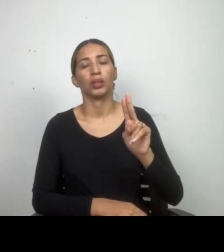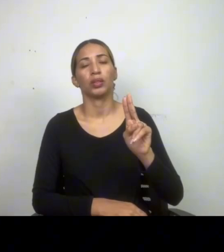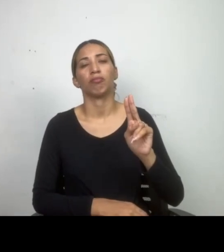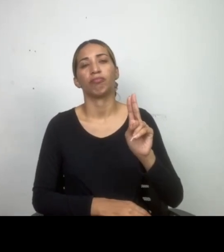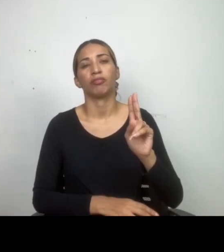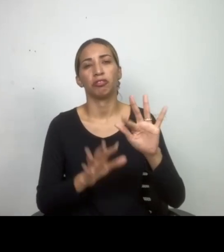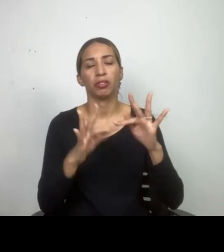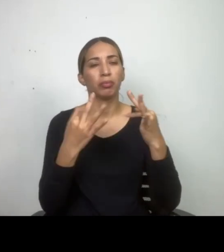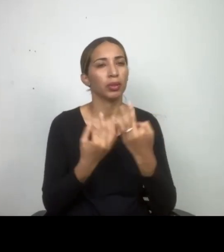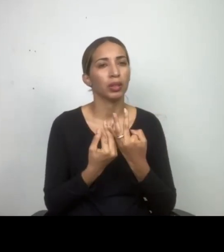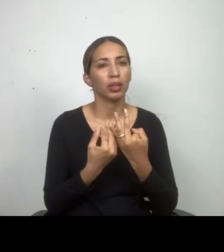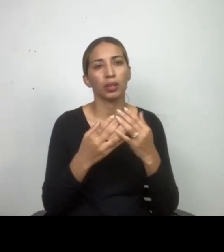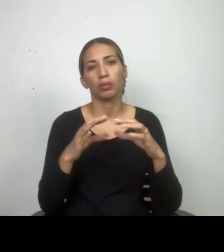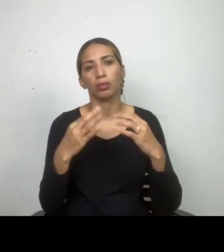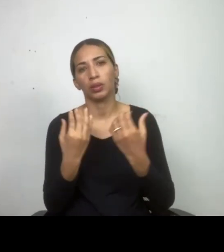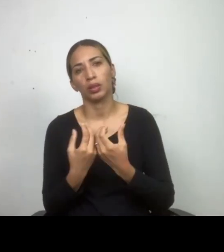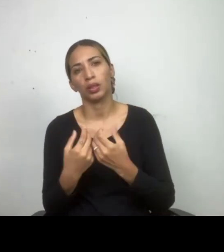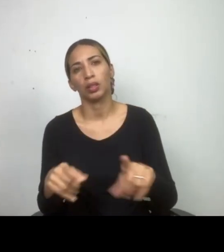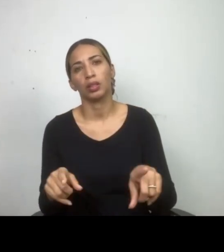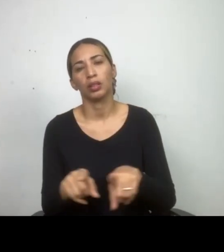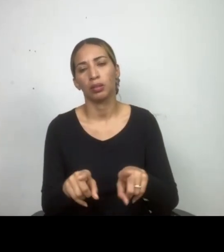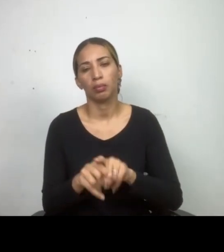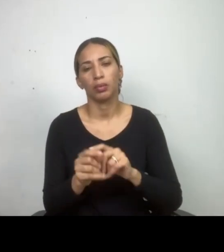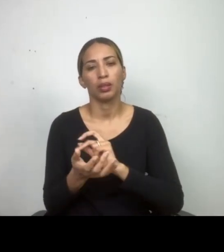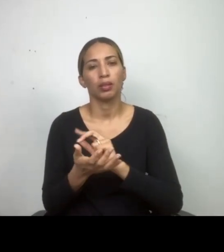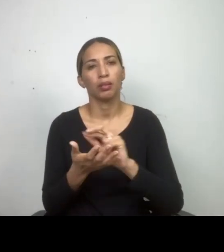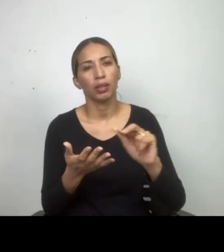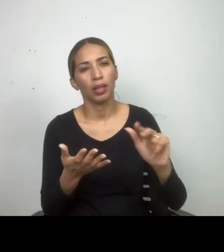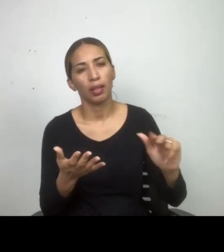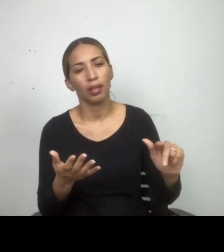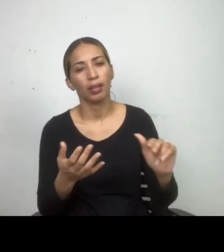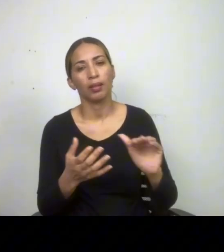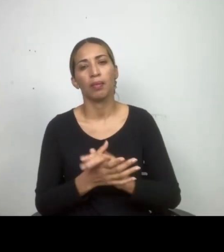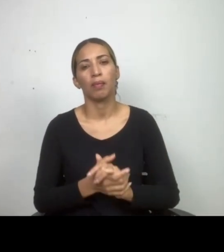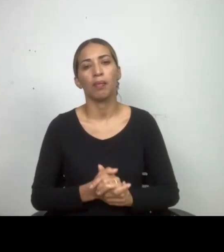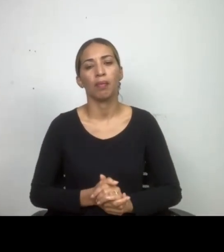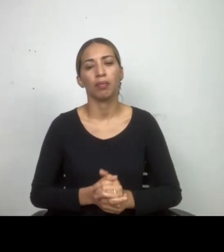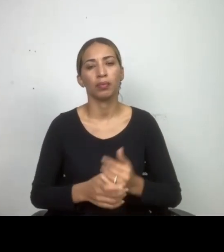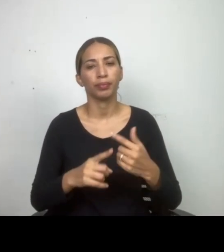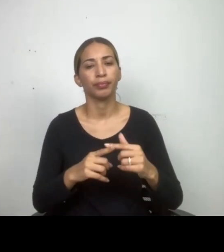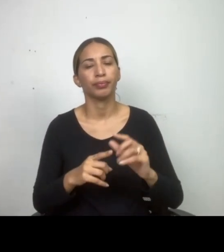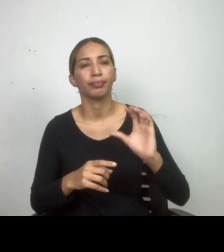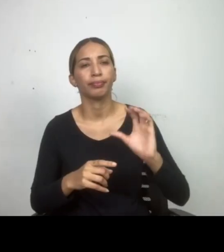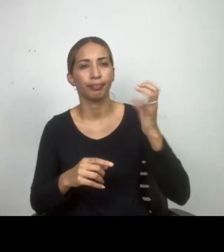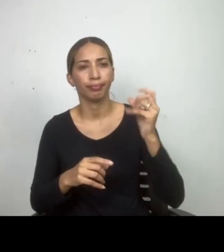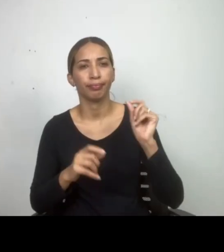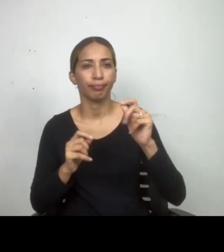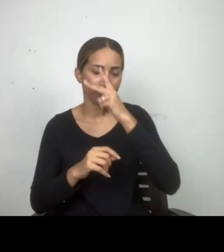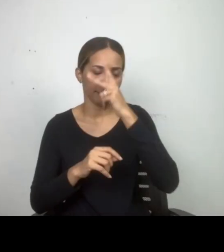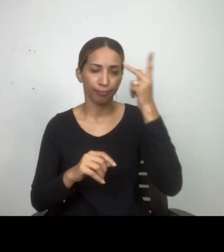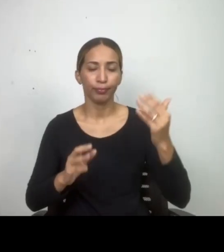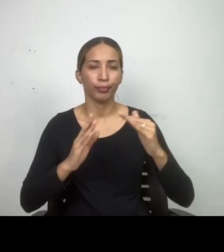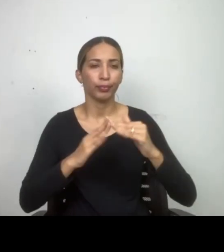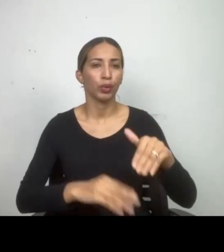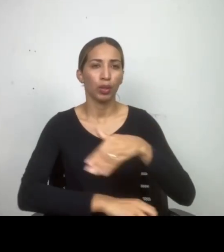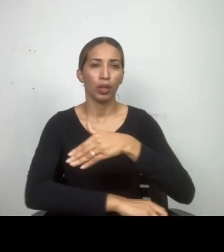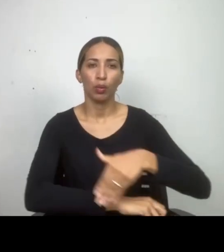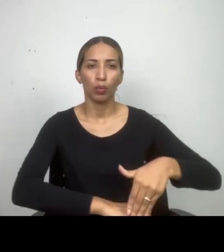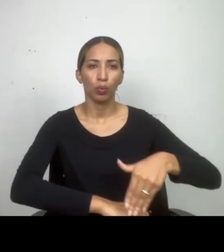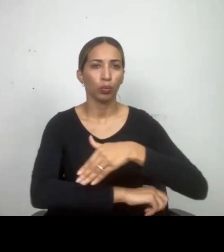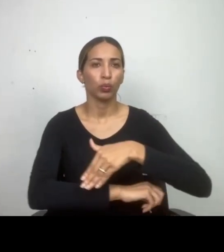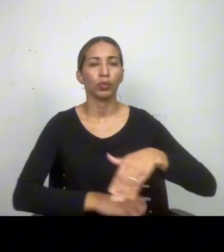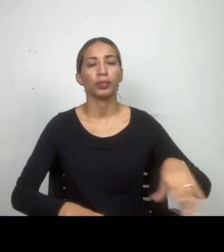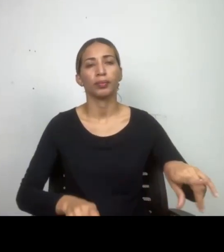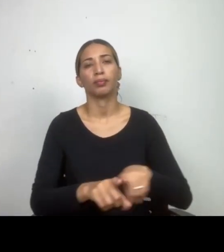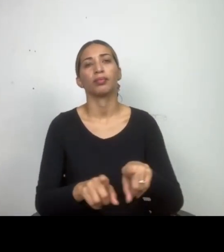comunitários e etc., né, e acabam se tornando pessoas em situação de rua, né. Outro elemento,